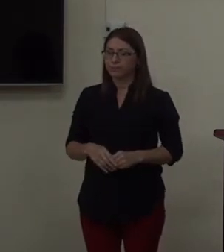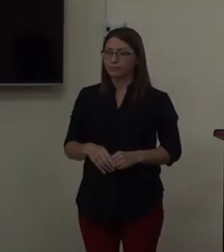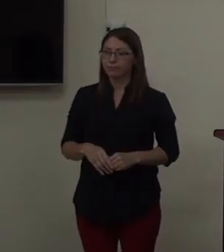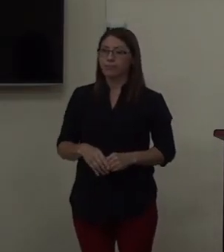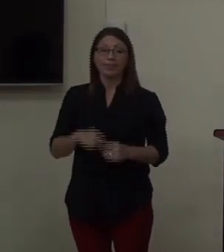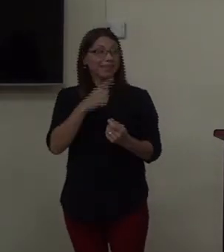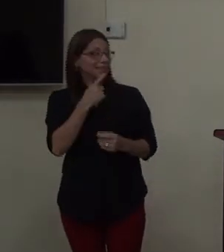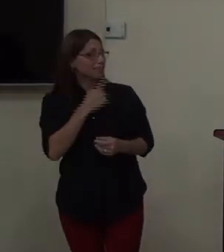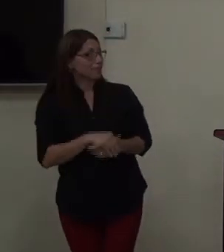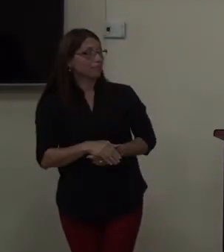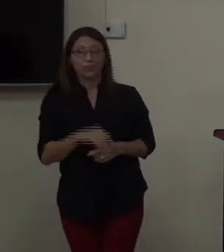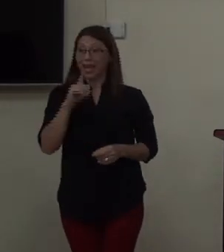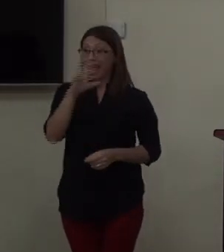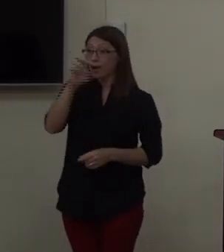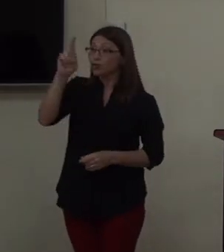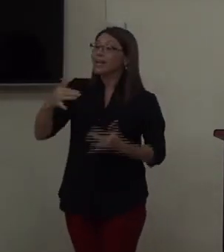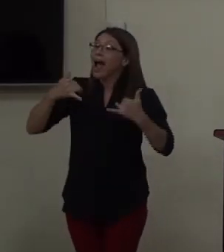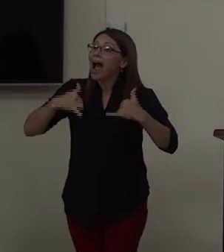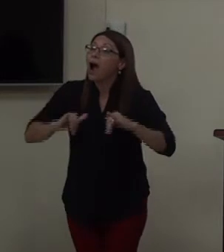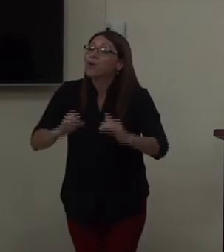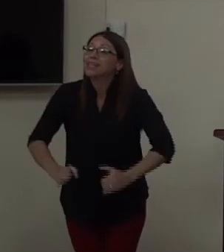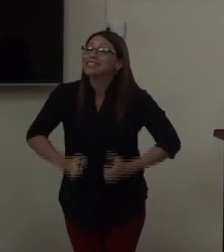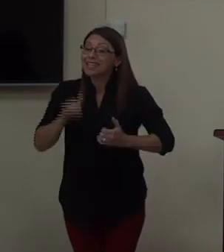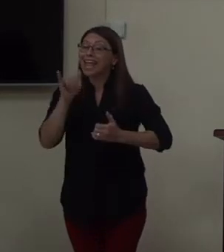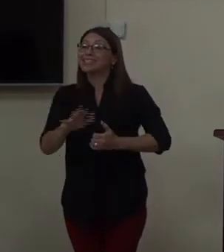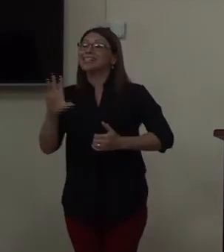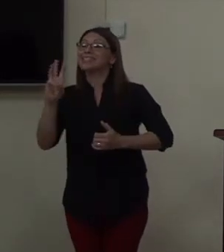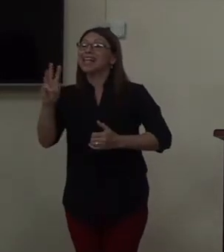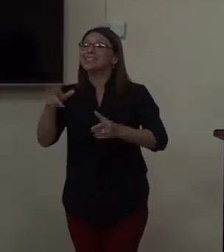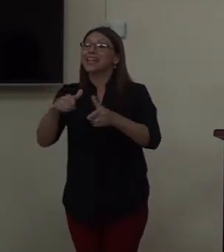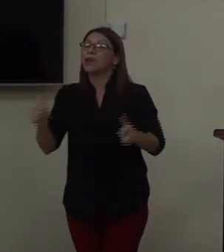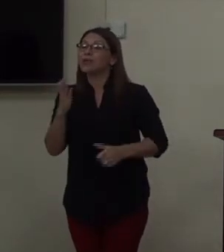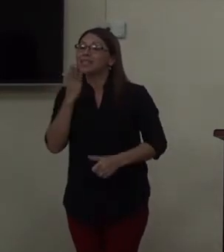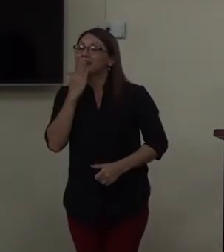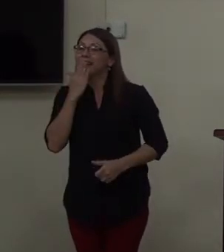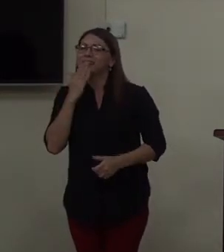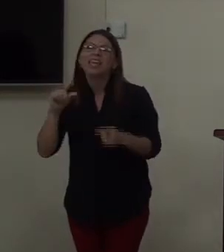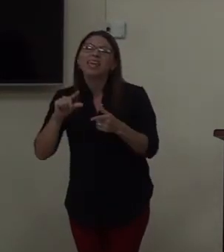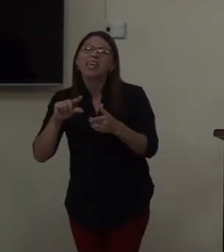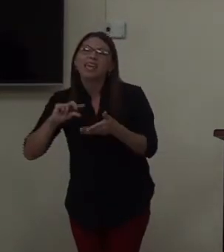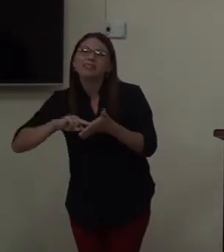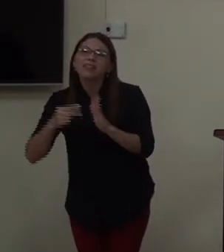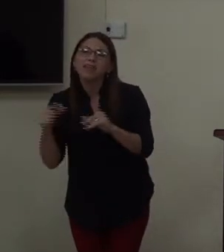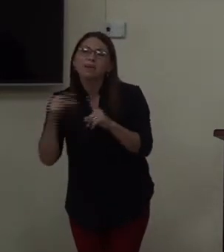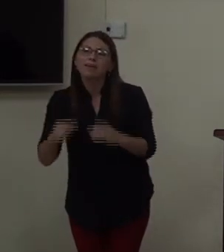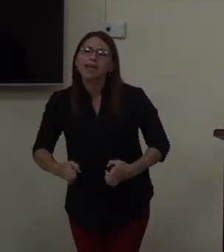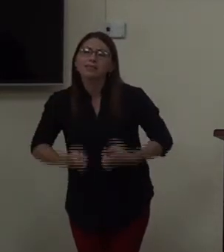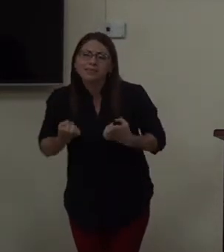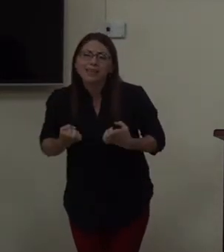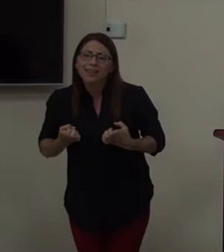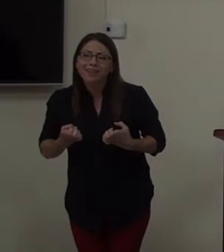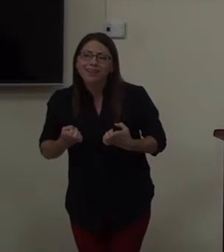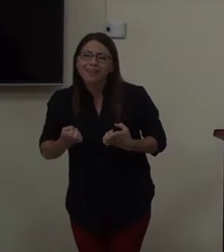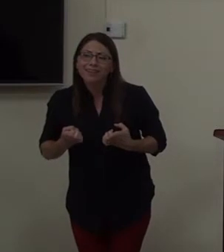Muy bien, dice, en Costa Rica aún existen estas 6 lenguas indígenas. ¿Qué significa que existen? ¿Qué significa? Que se